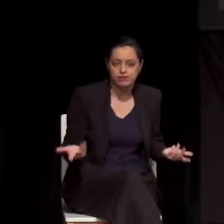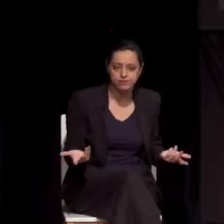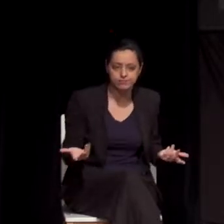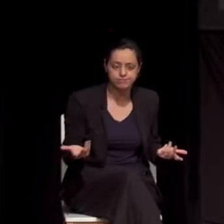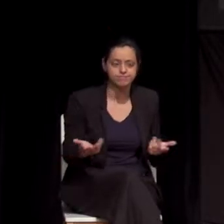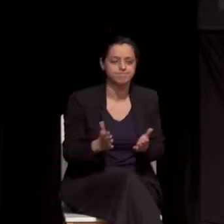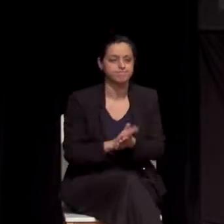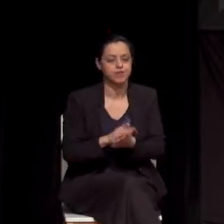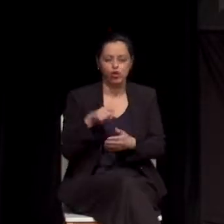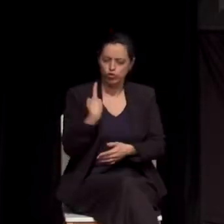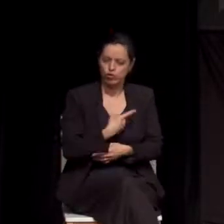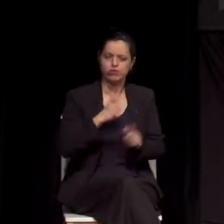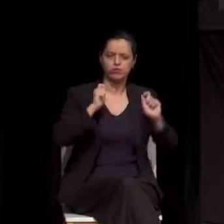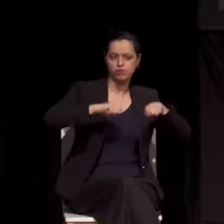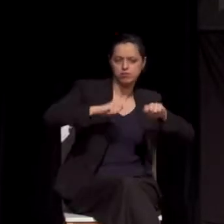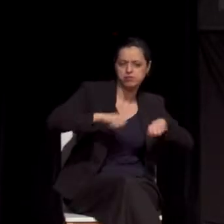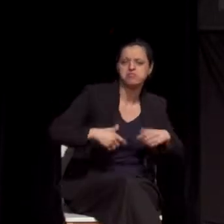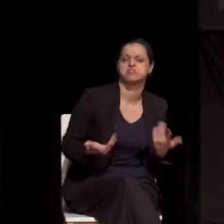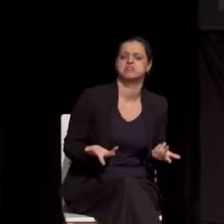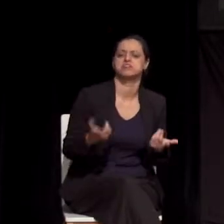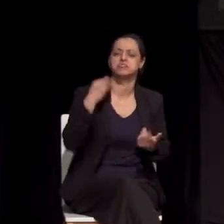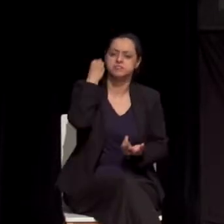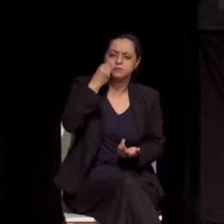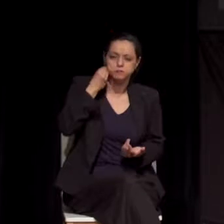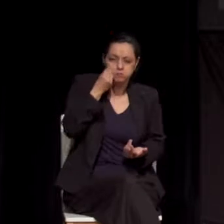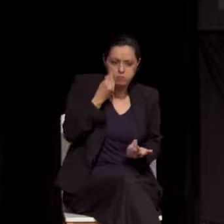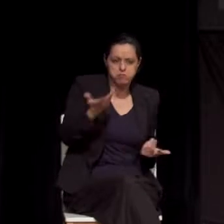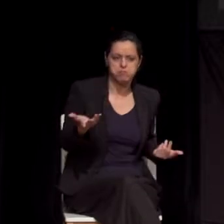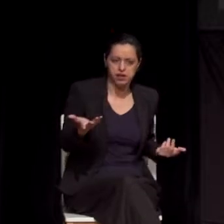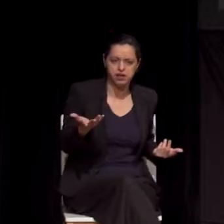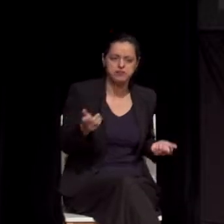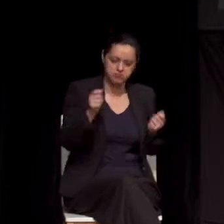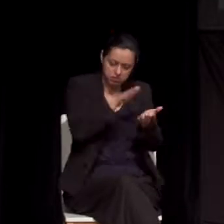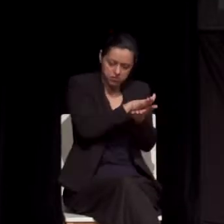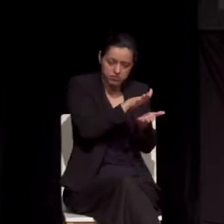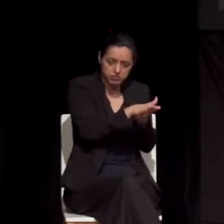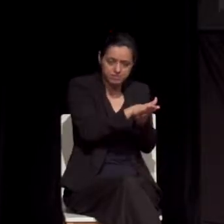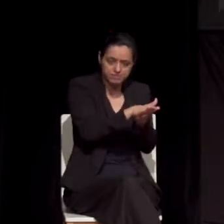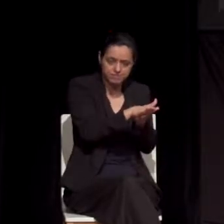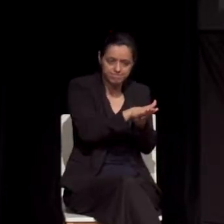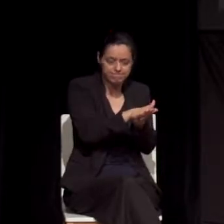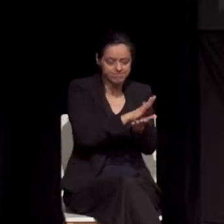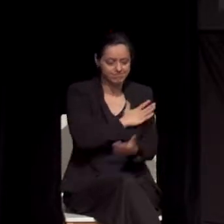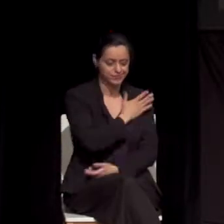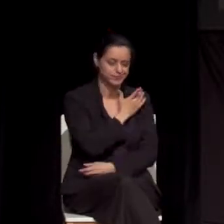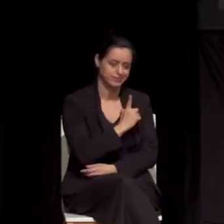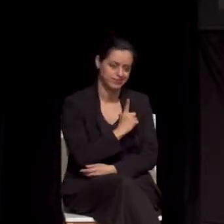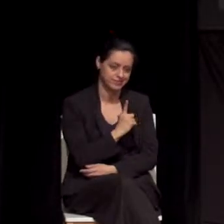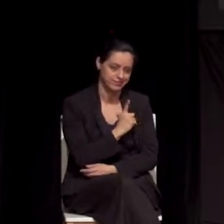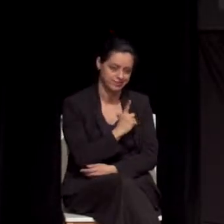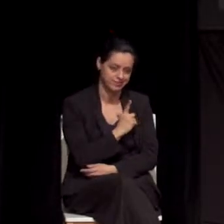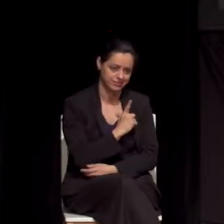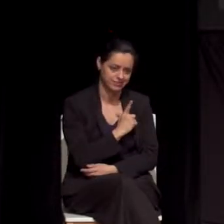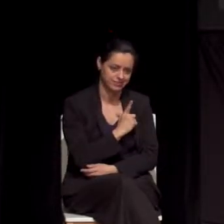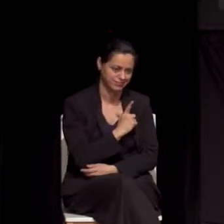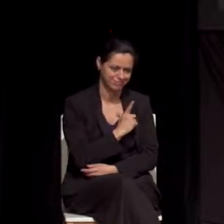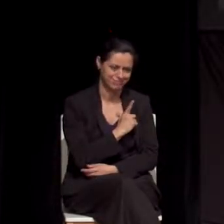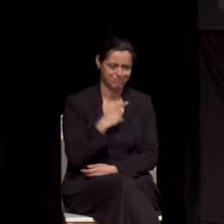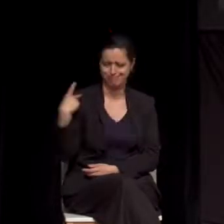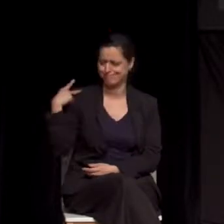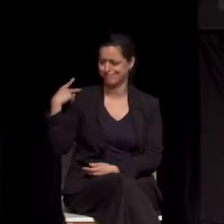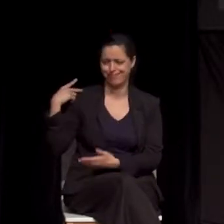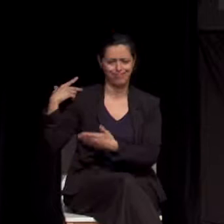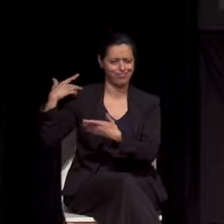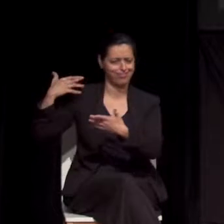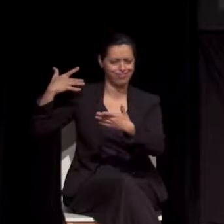competência, experiência e material para produzir. Nós continuamos na luta.